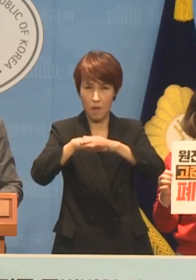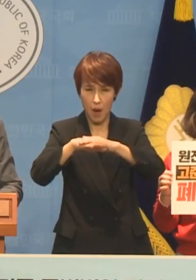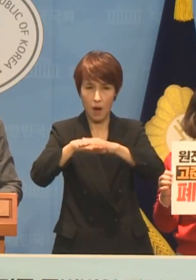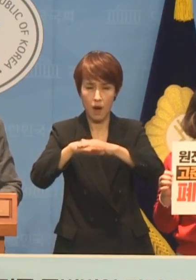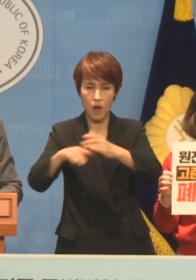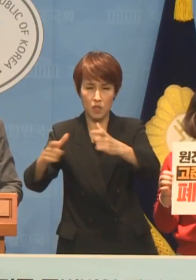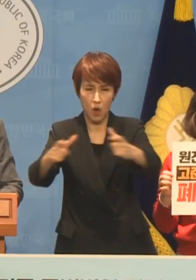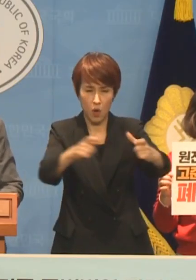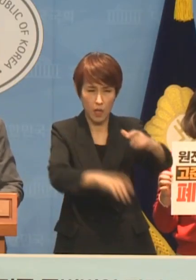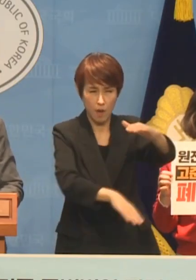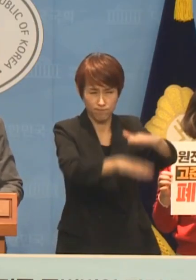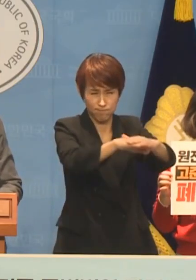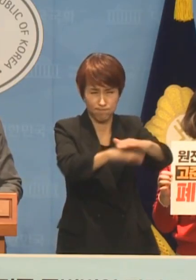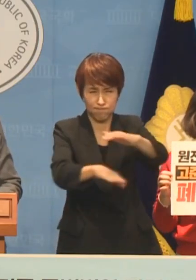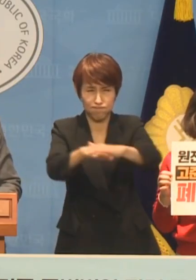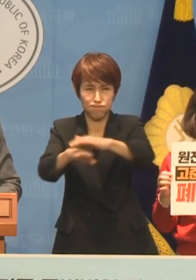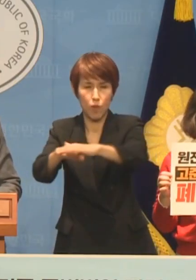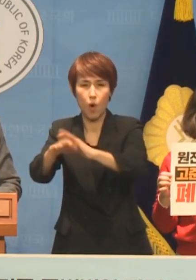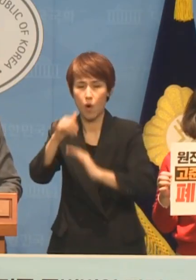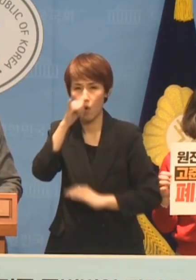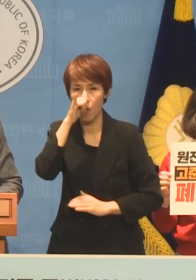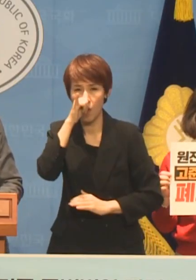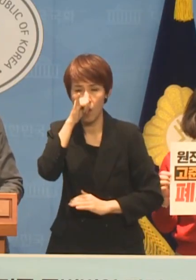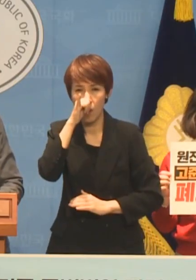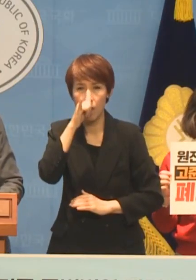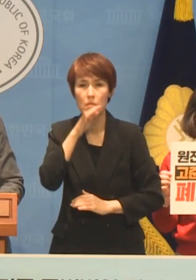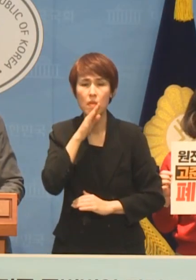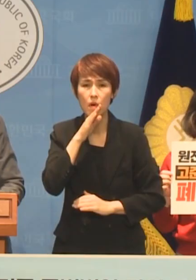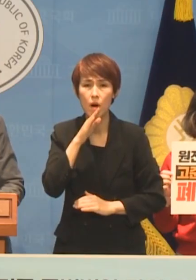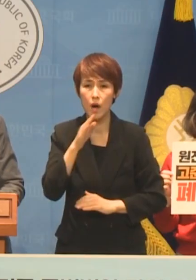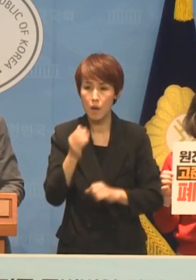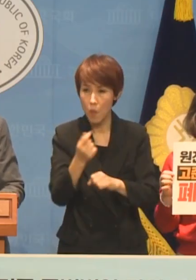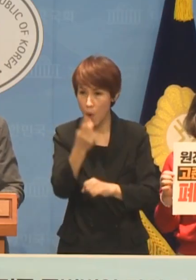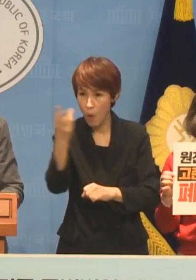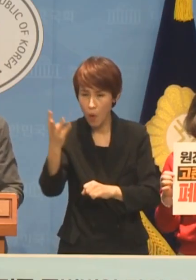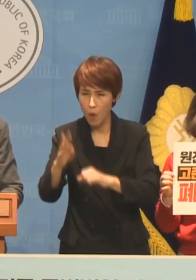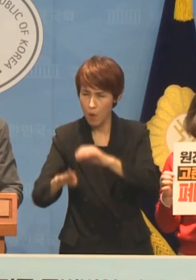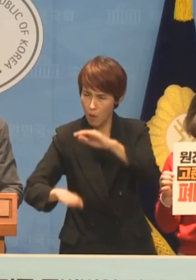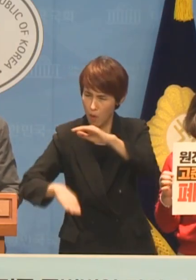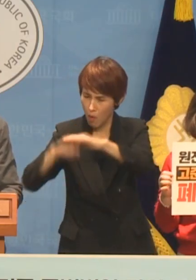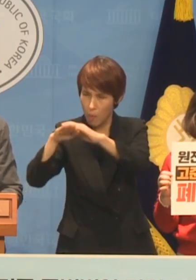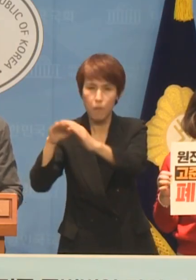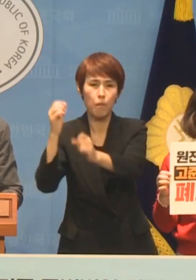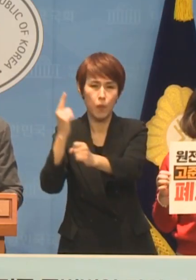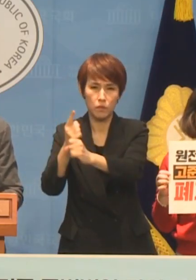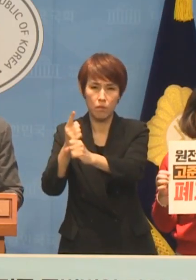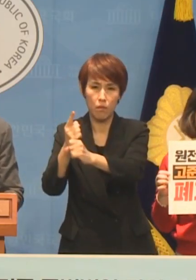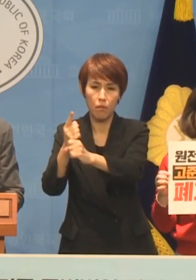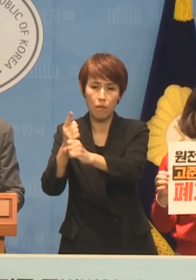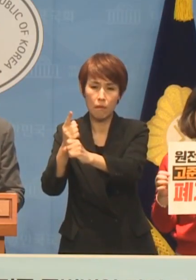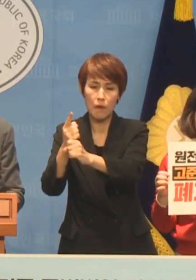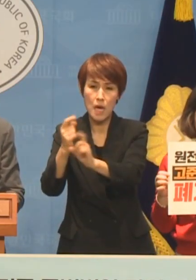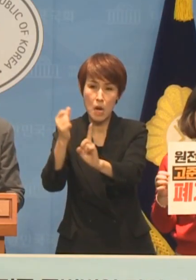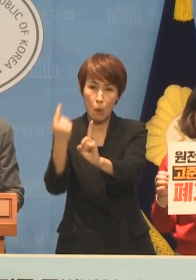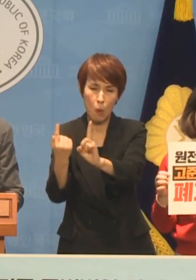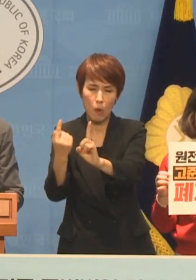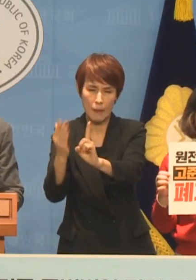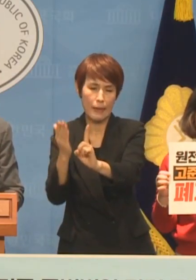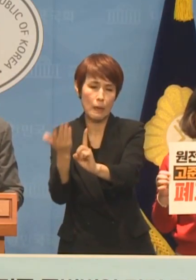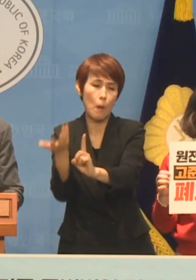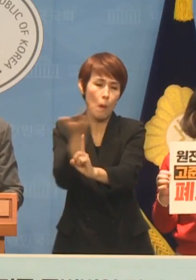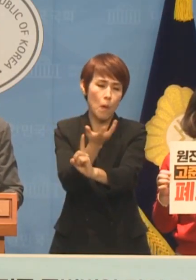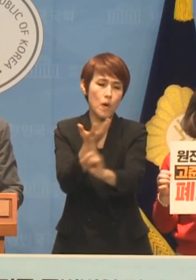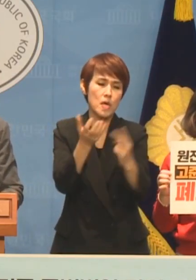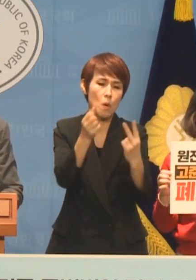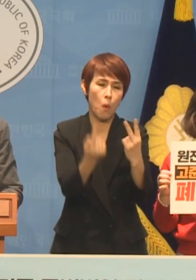전체에서 포화가 되는 것이고 이미 몇몇 원자로는 포화가 되었습니다. 포화가 됐던 것을 옆에 있는 1호기 것을 2호기로 옮기고,